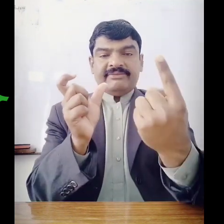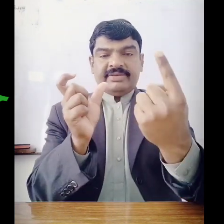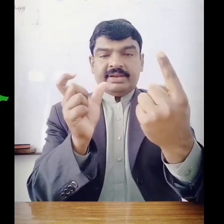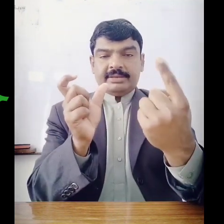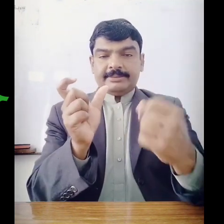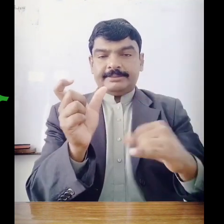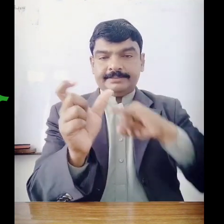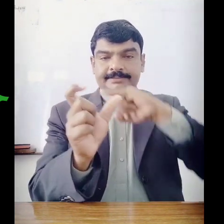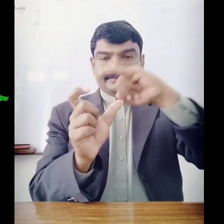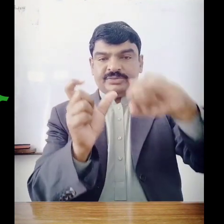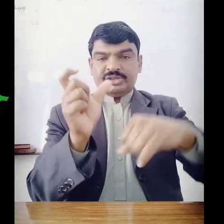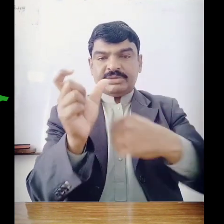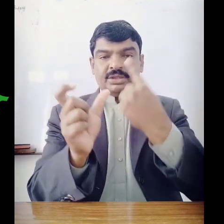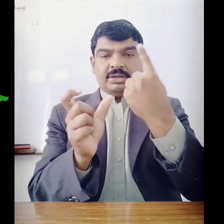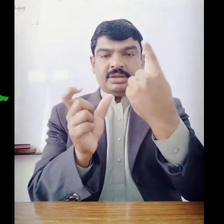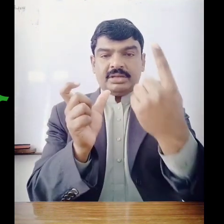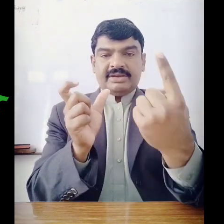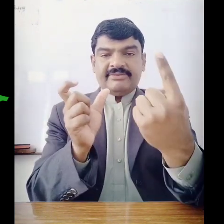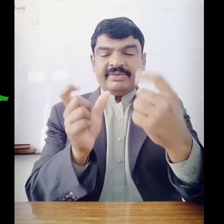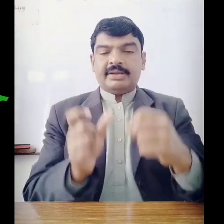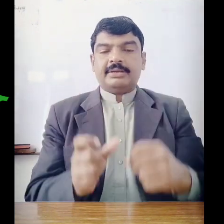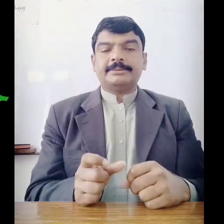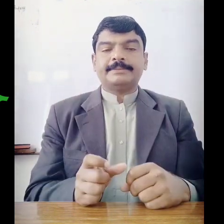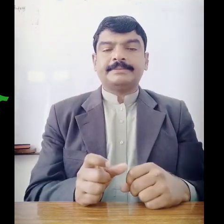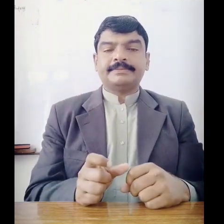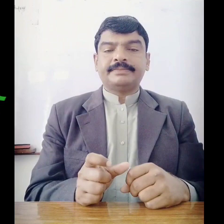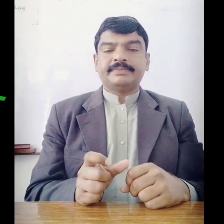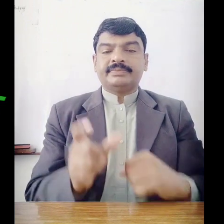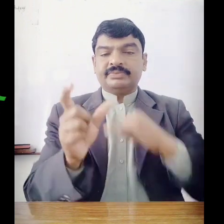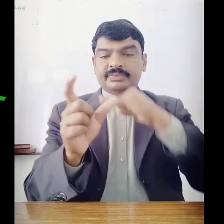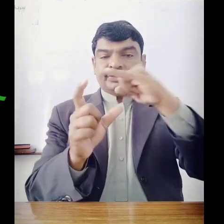जमादियुल अव्वल, जमादियुल अव्वल।